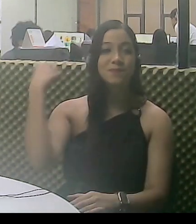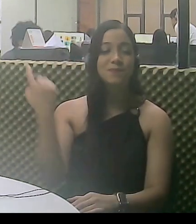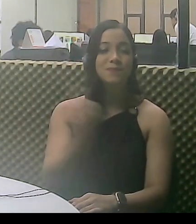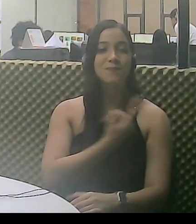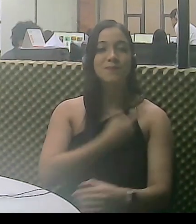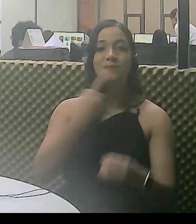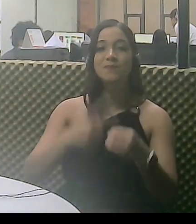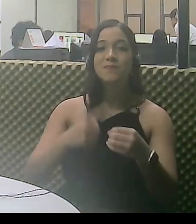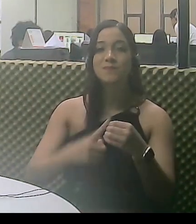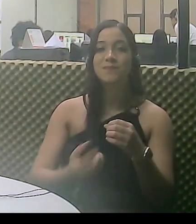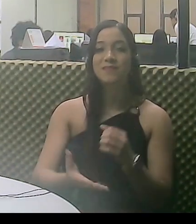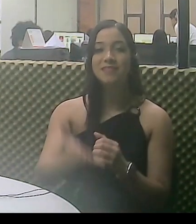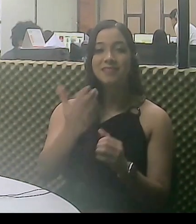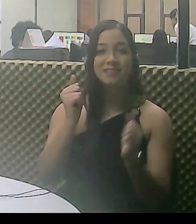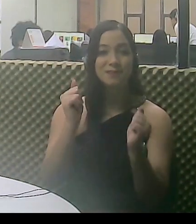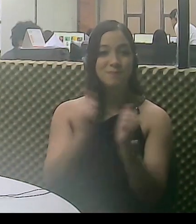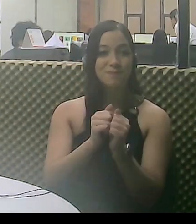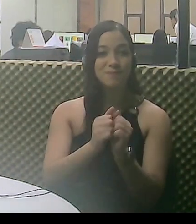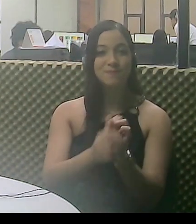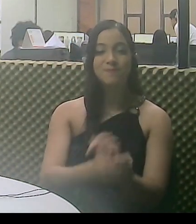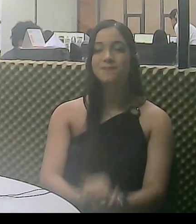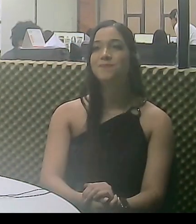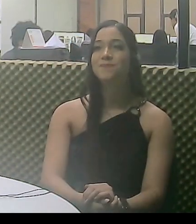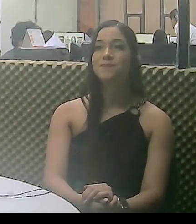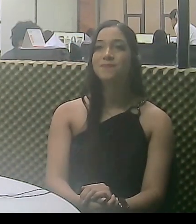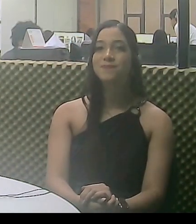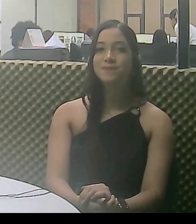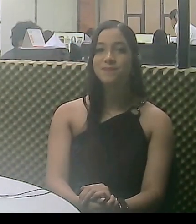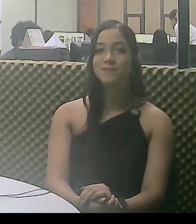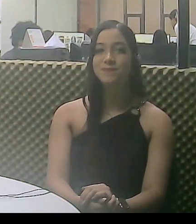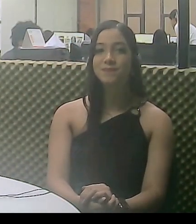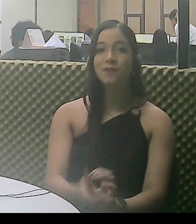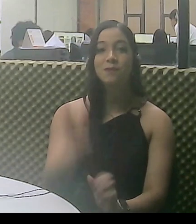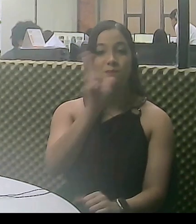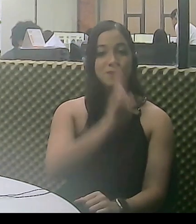na Rádio Nossa Cidade. Vem com a gente!